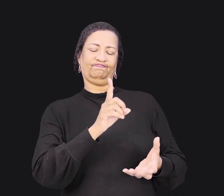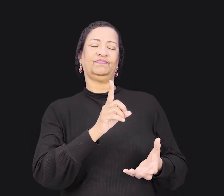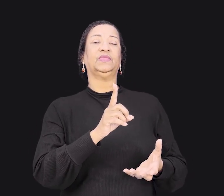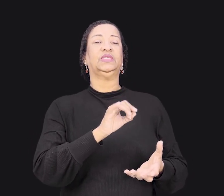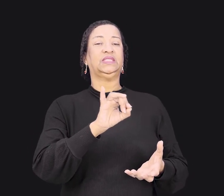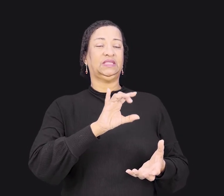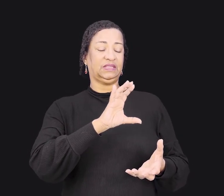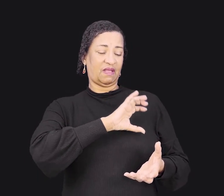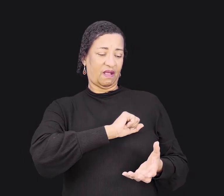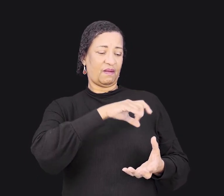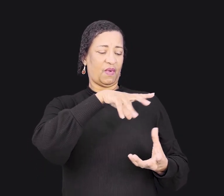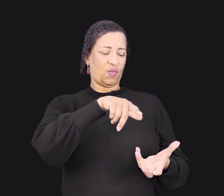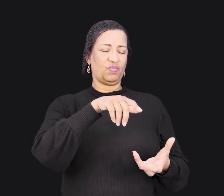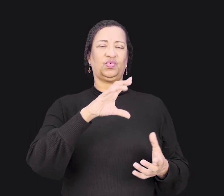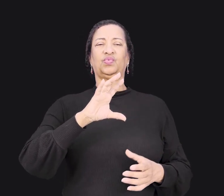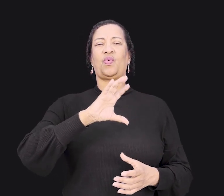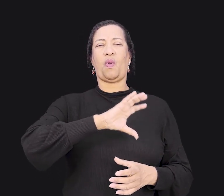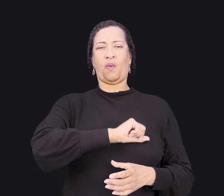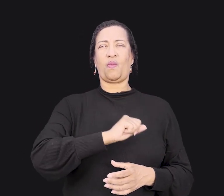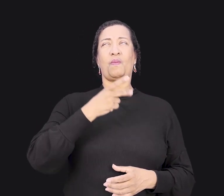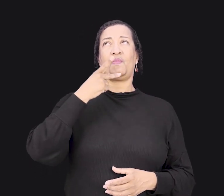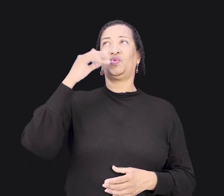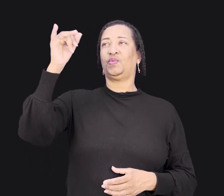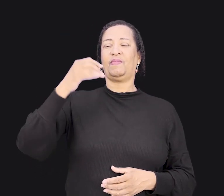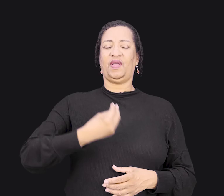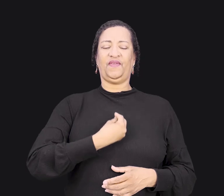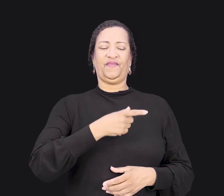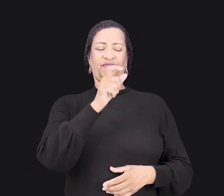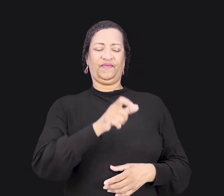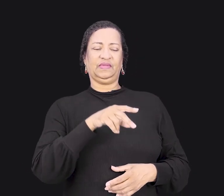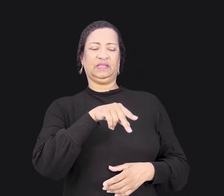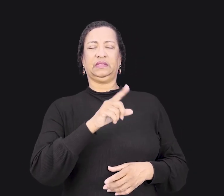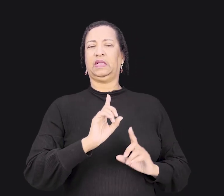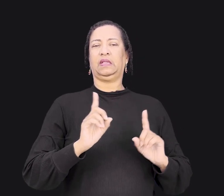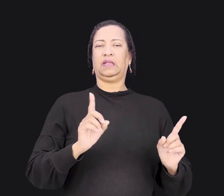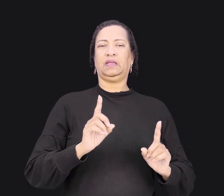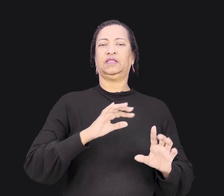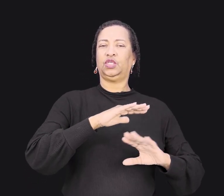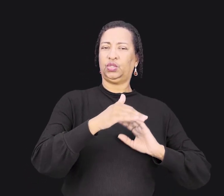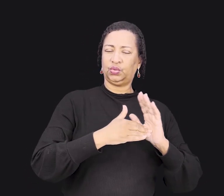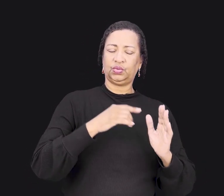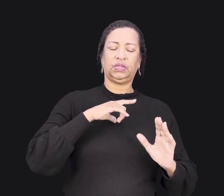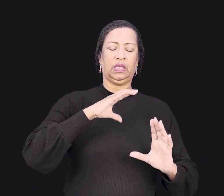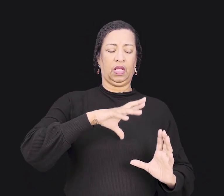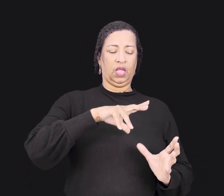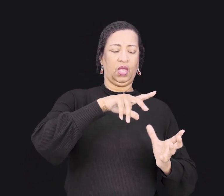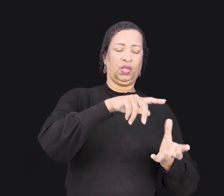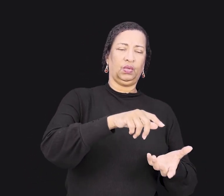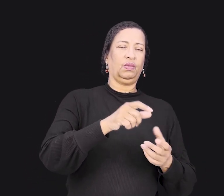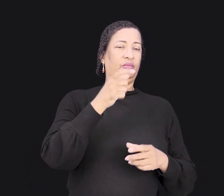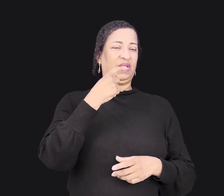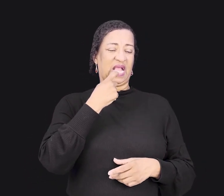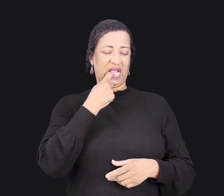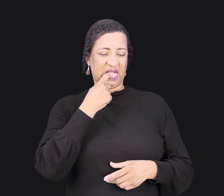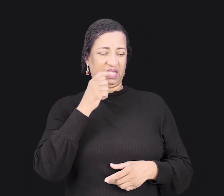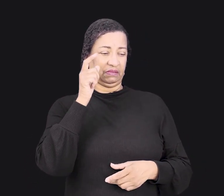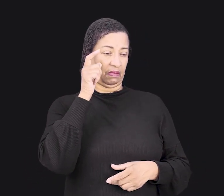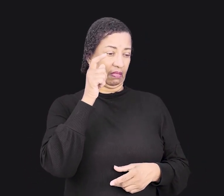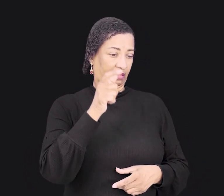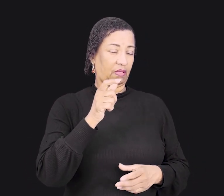Pai não está nele. Pois tudo o que há no mundo, a cobiça da carne, a cobiça dos olhos, a ostentação dos bens, não provém do Pai, mas